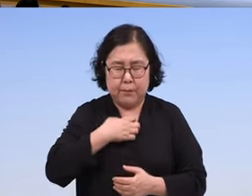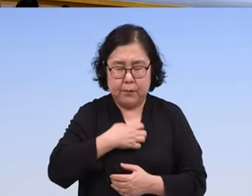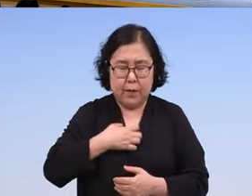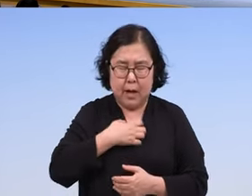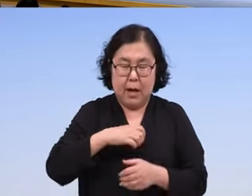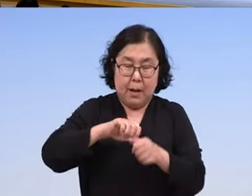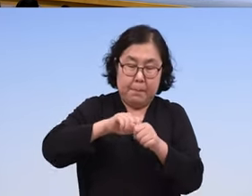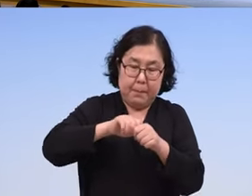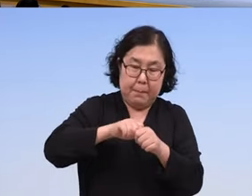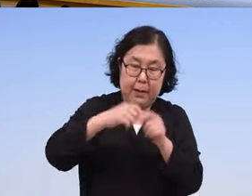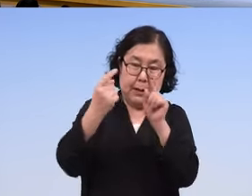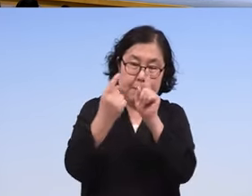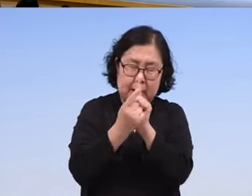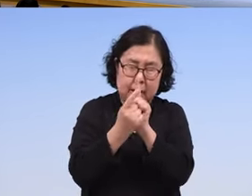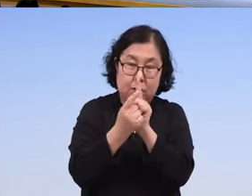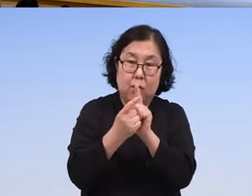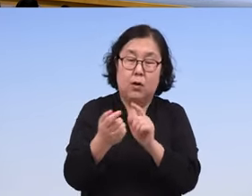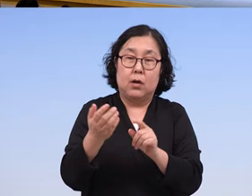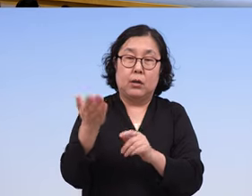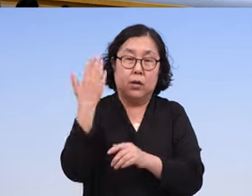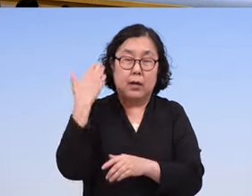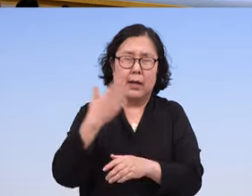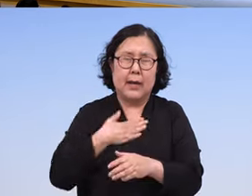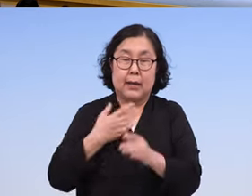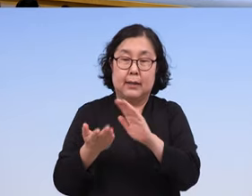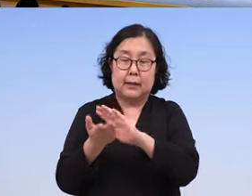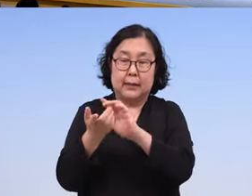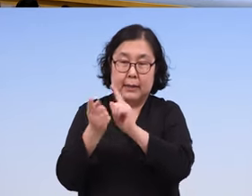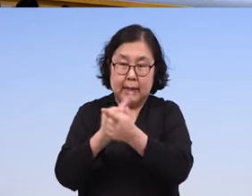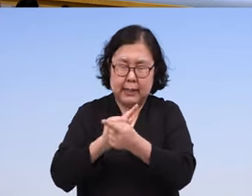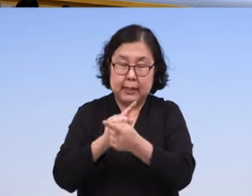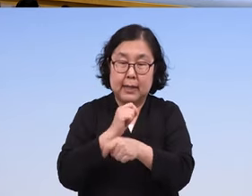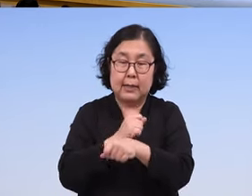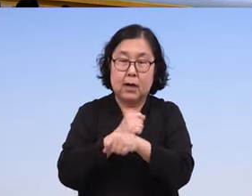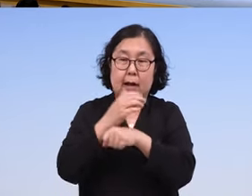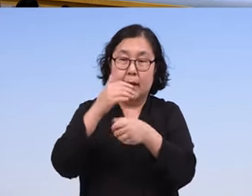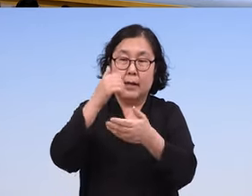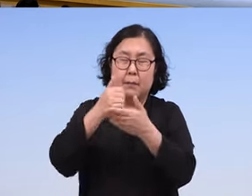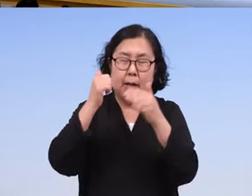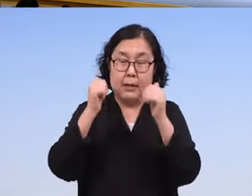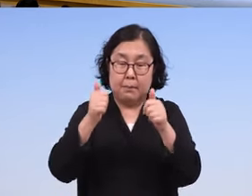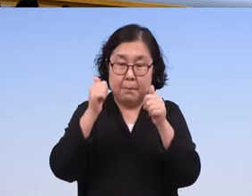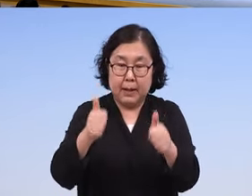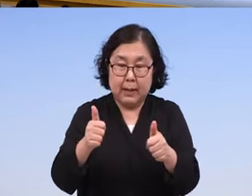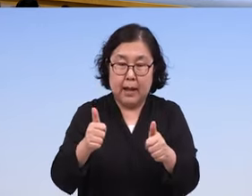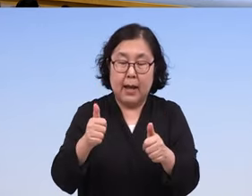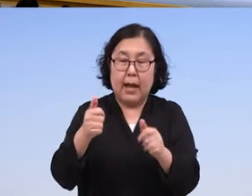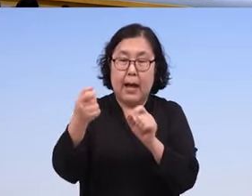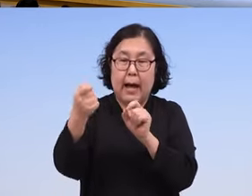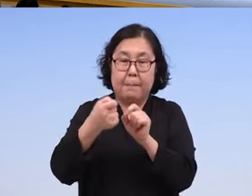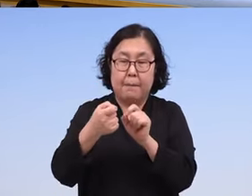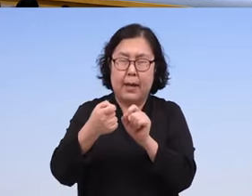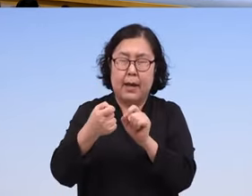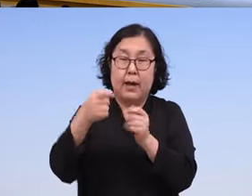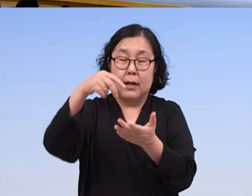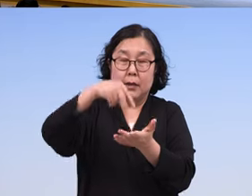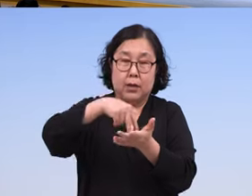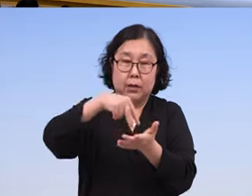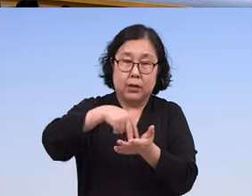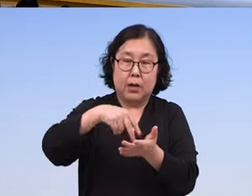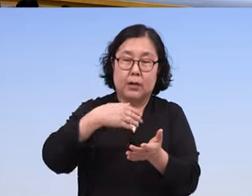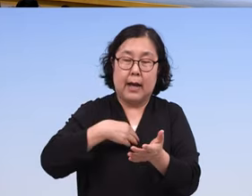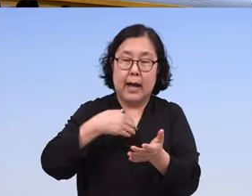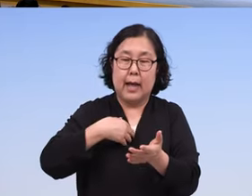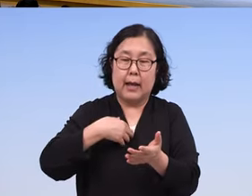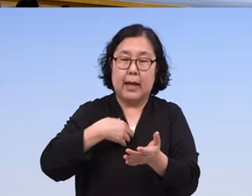어떠한 슬픔과 핍박을 당하더라도 전에 나를 대신하여 하나님의 심판대 앞에 서시사 내게 임한 모든 저주를